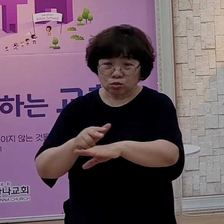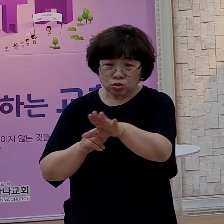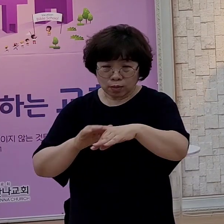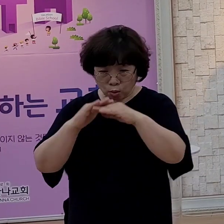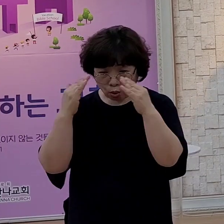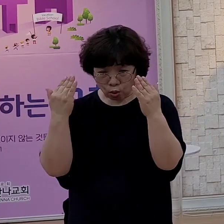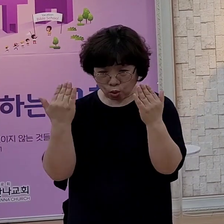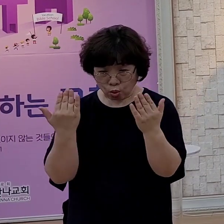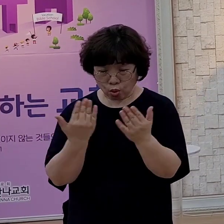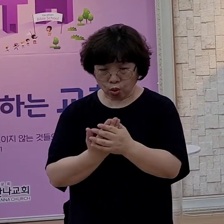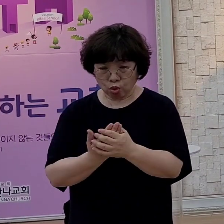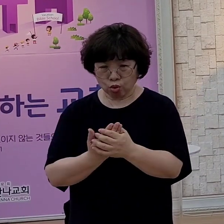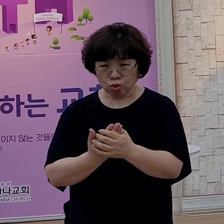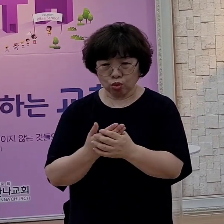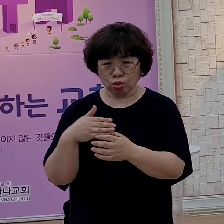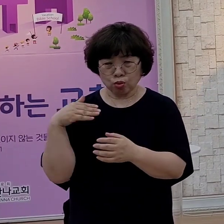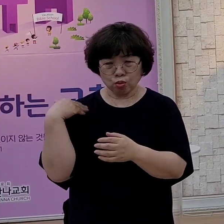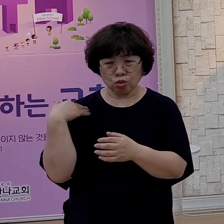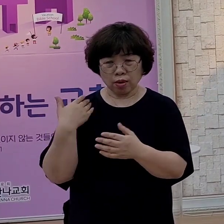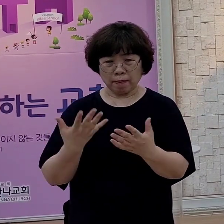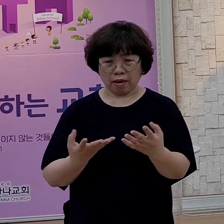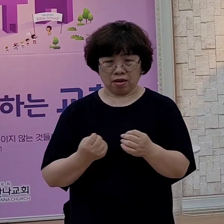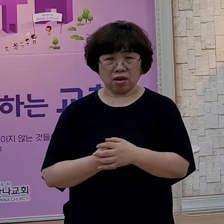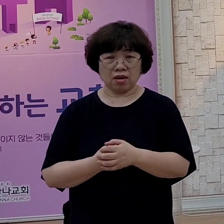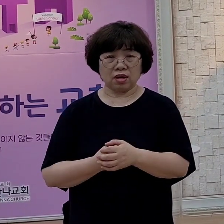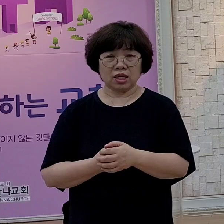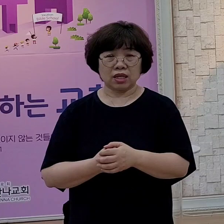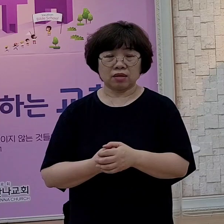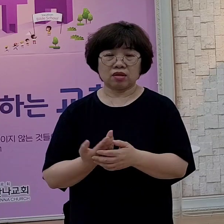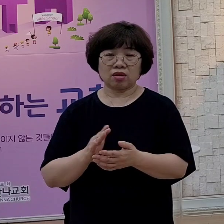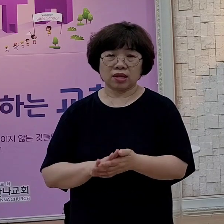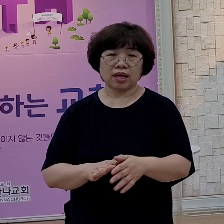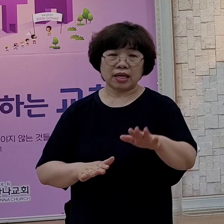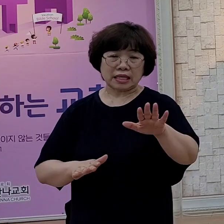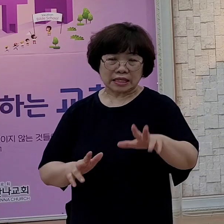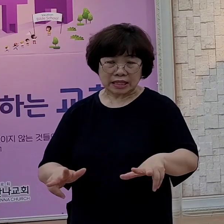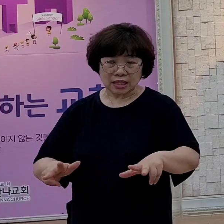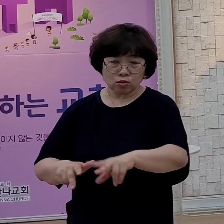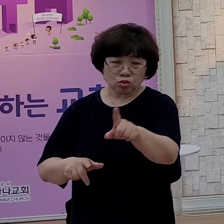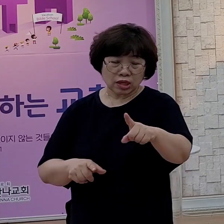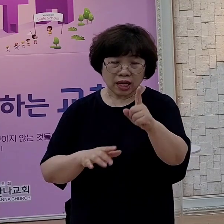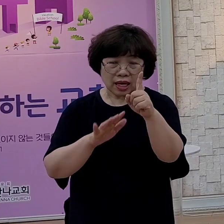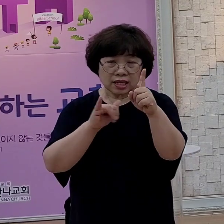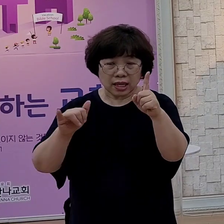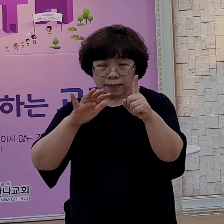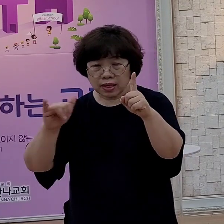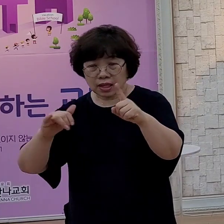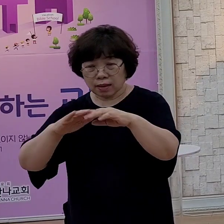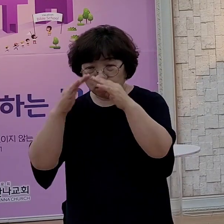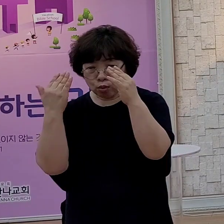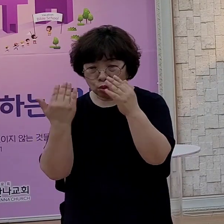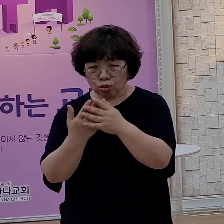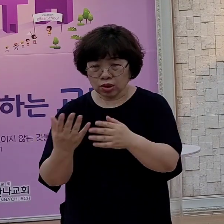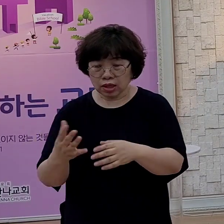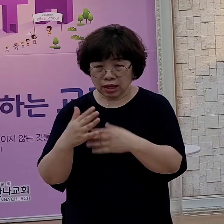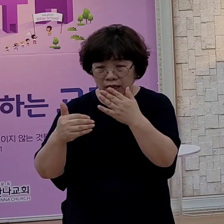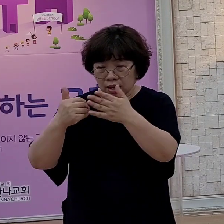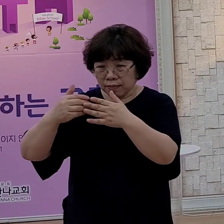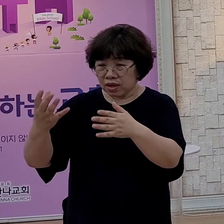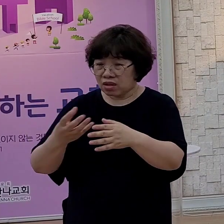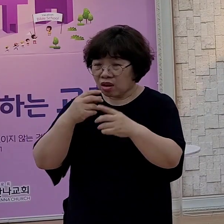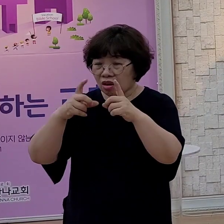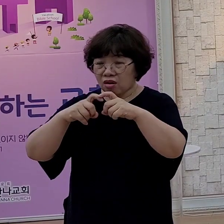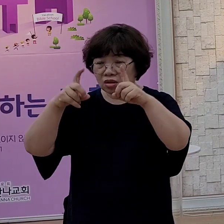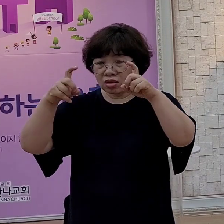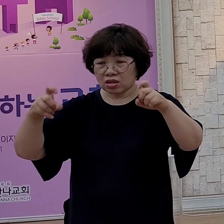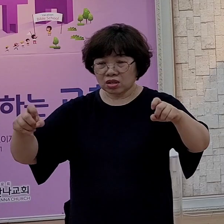모두가 사실 잘 모르고 계신데 우리가 사실 지금 한 사람 한 사람이 하나님의 성전을 쌓아가고